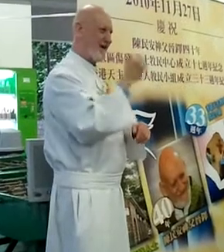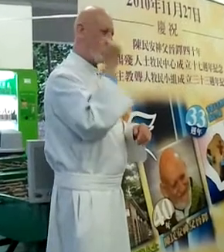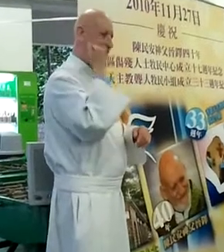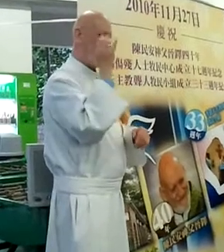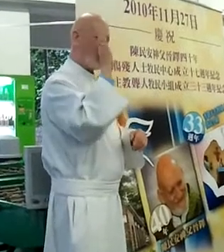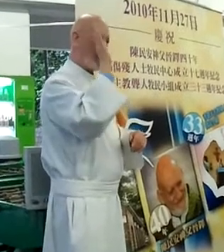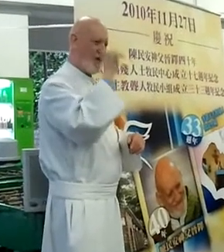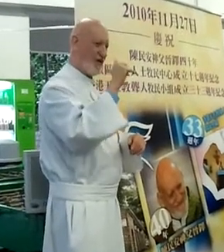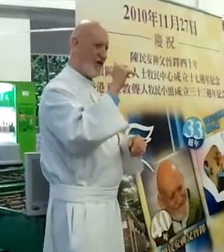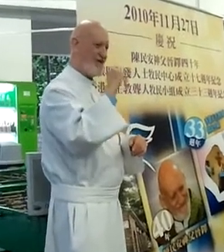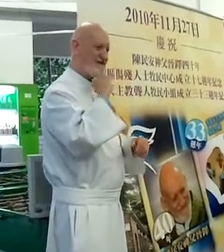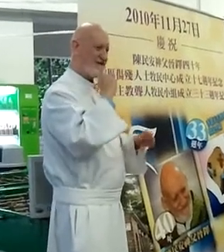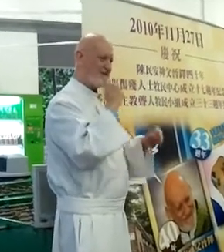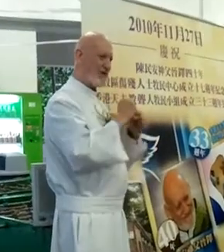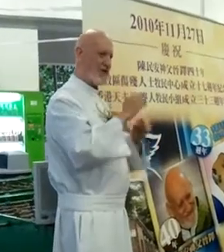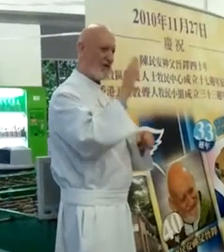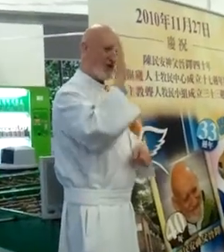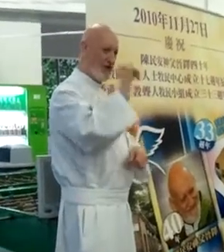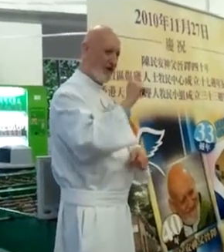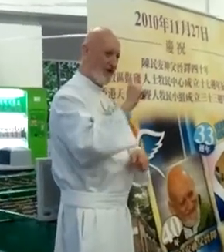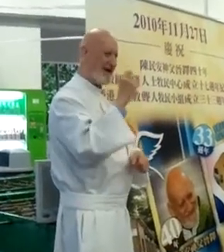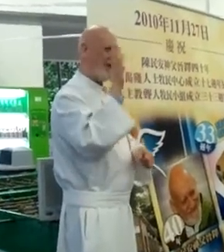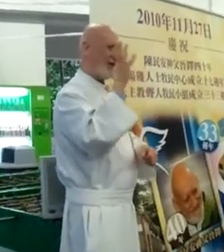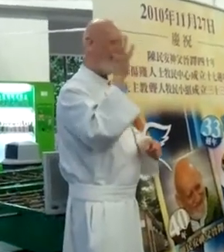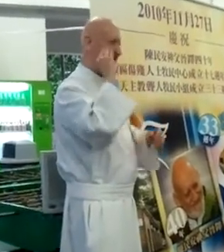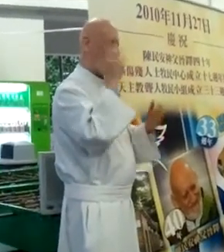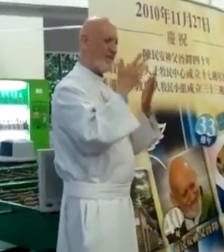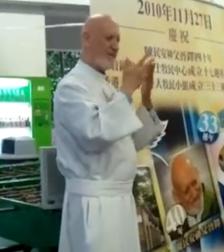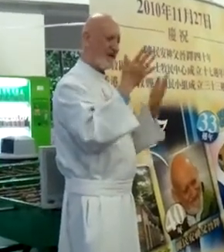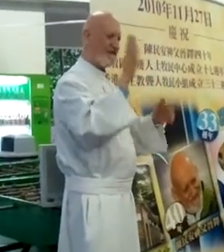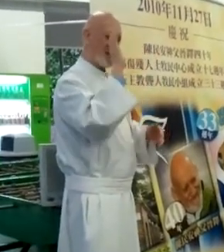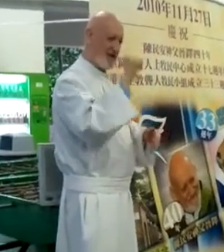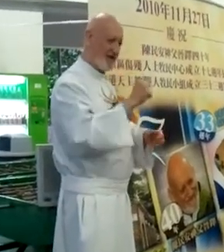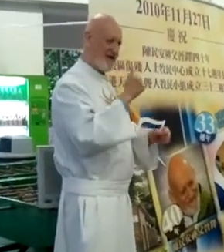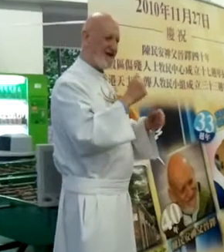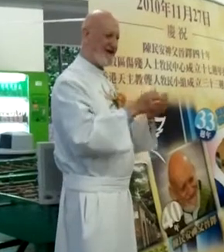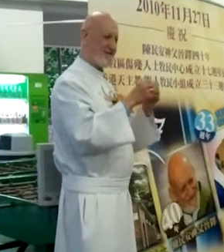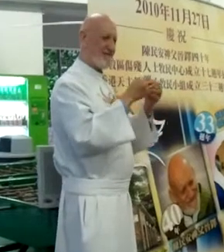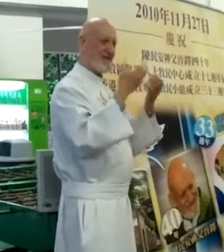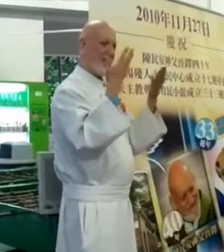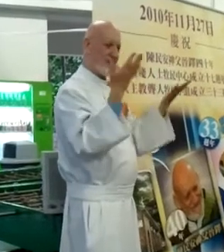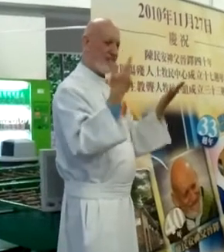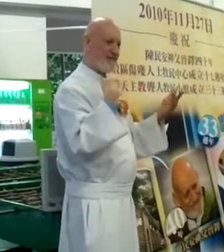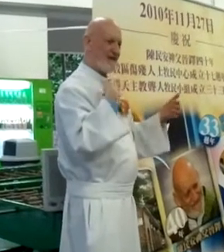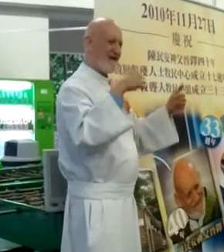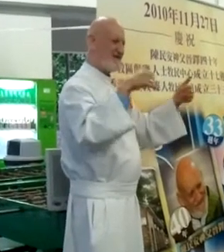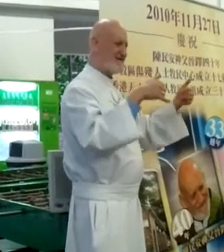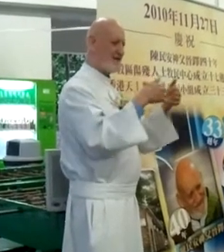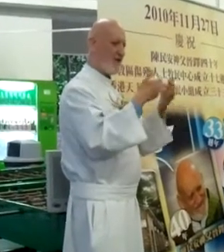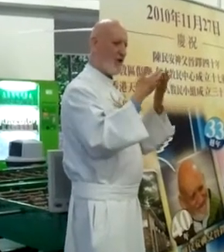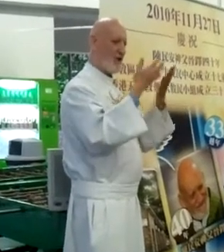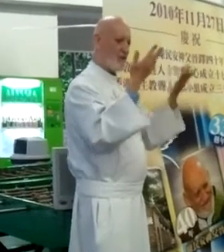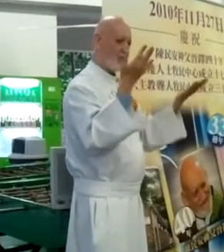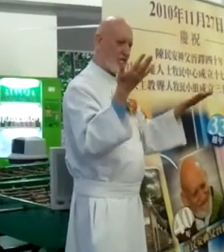但係咧，佢話我知道，但係喺世界唔同嘅地方咧，都應該有好多聾人係需